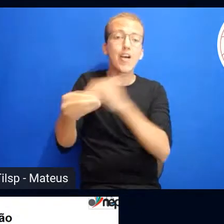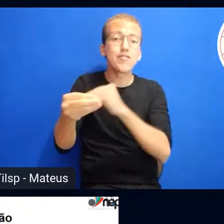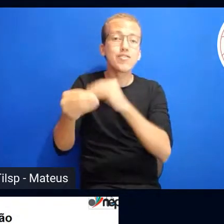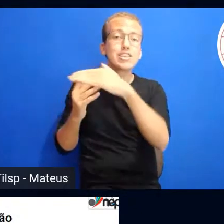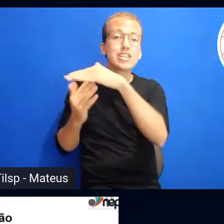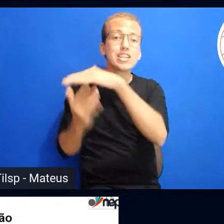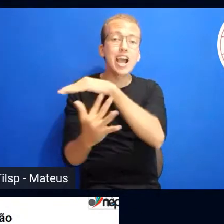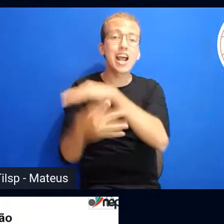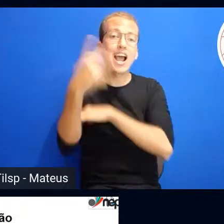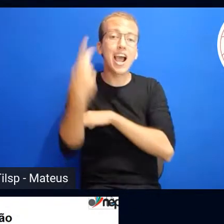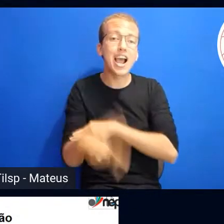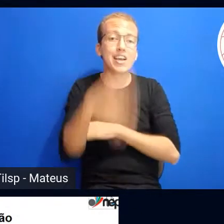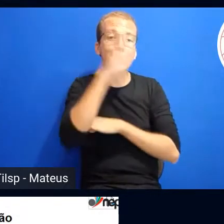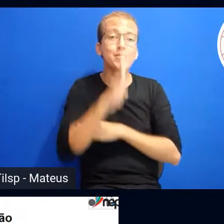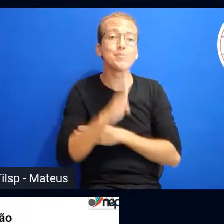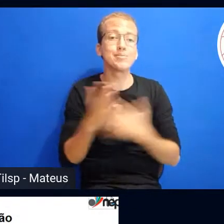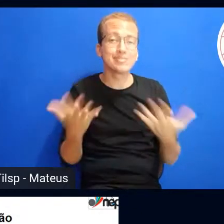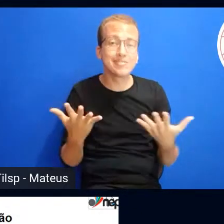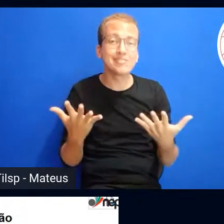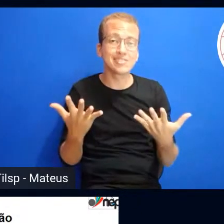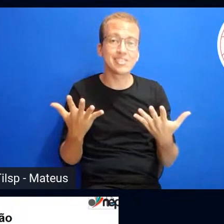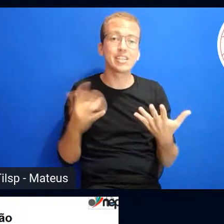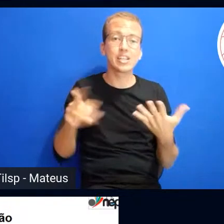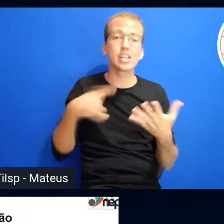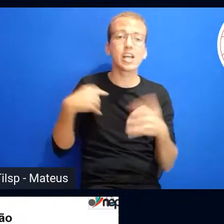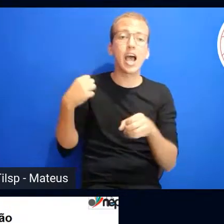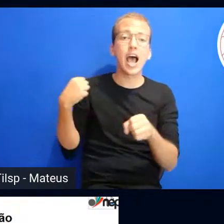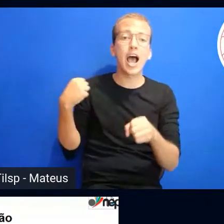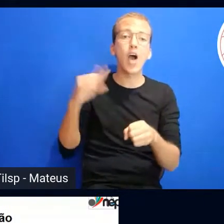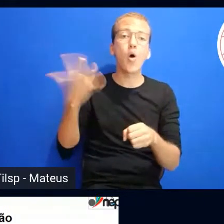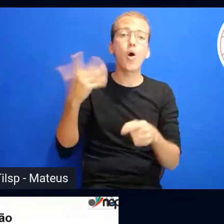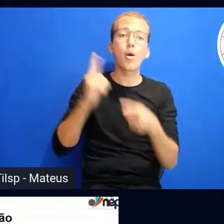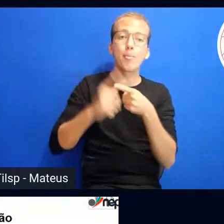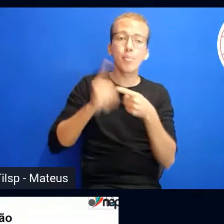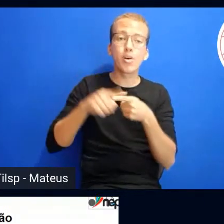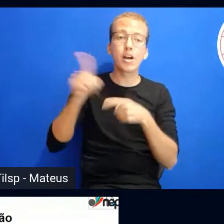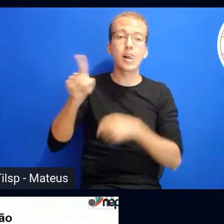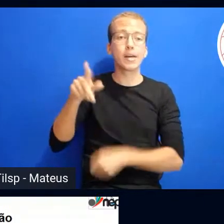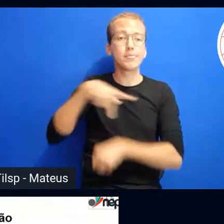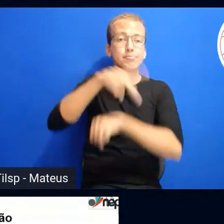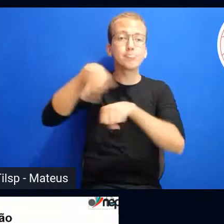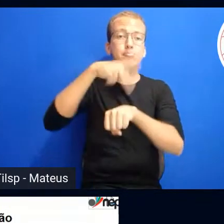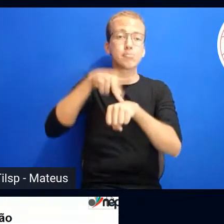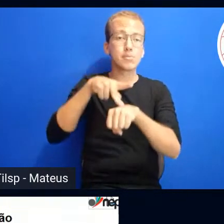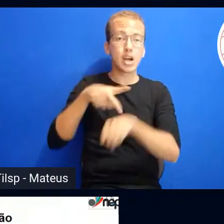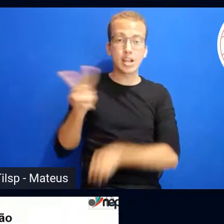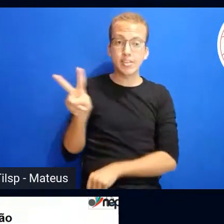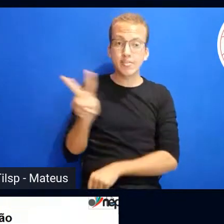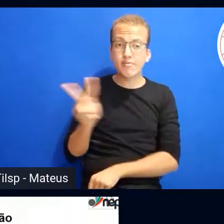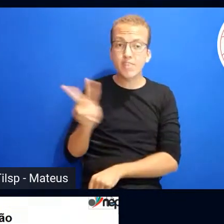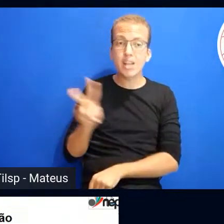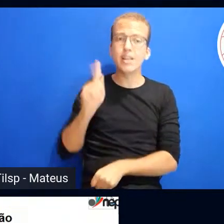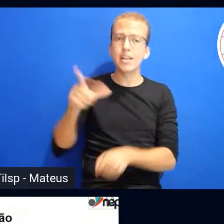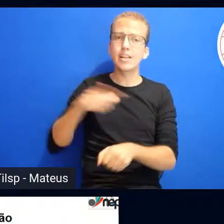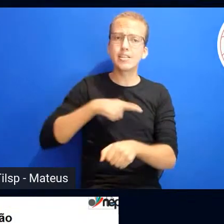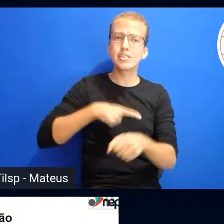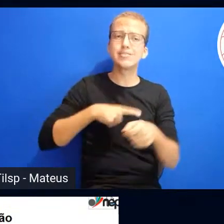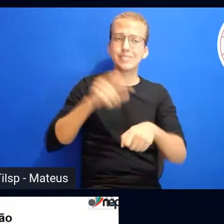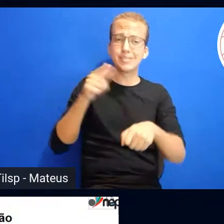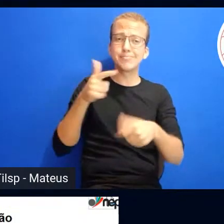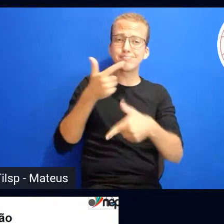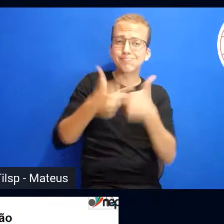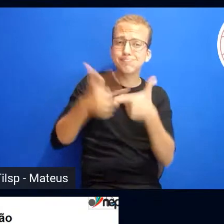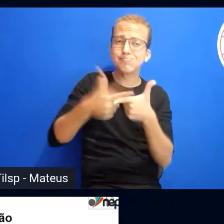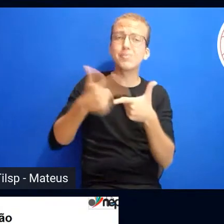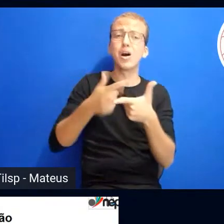como todos sabem, há mais de 10 anos a Venezuela enfrenta eh uma crise socioeconômica e humanitária